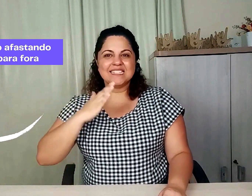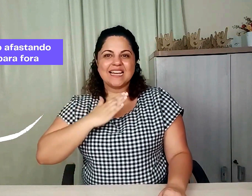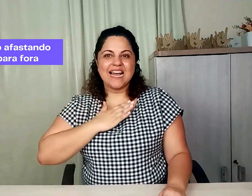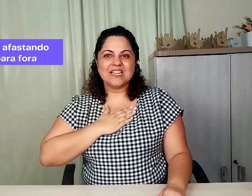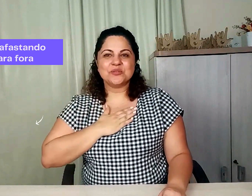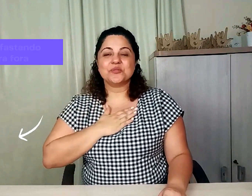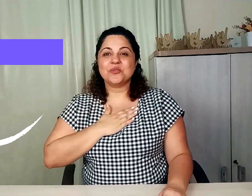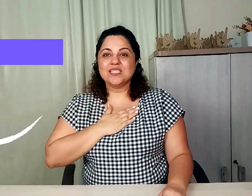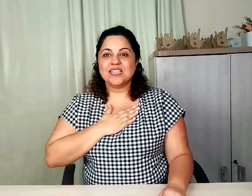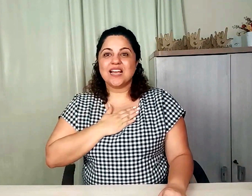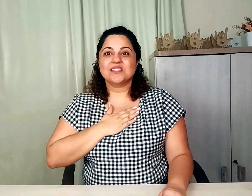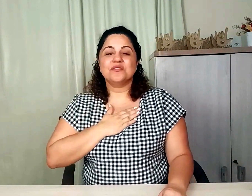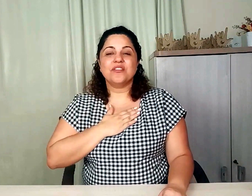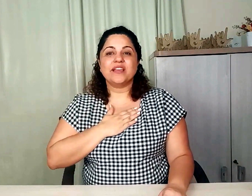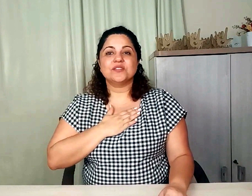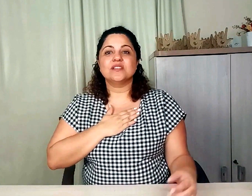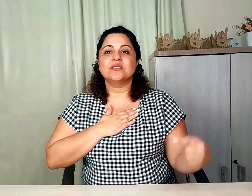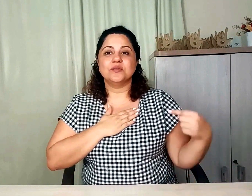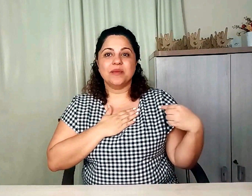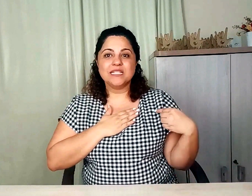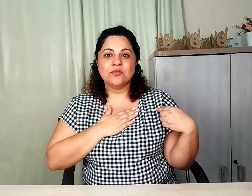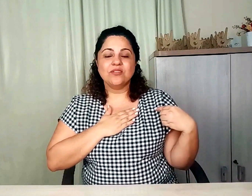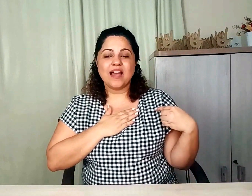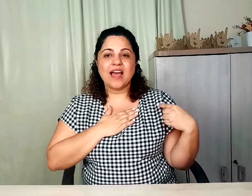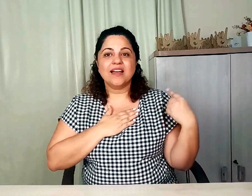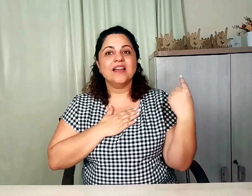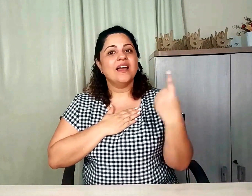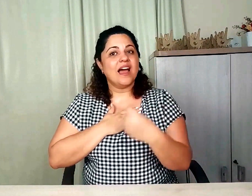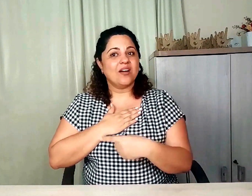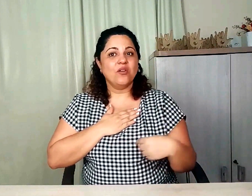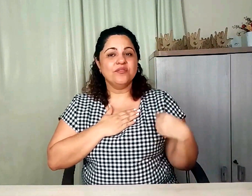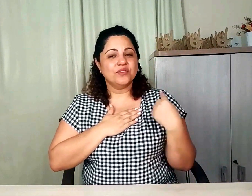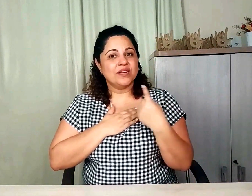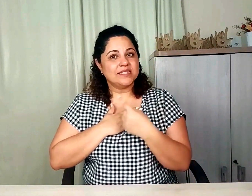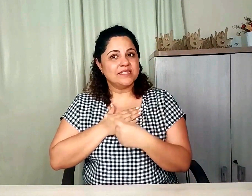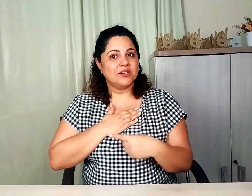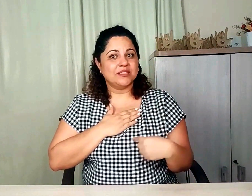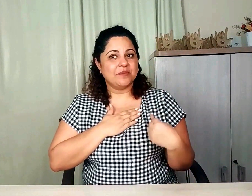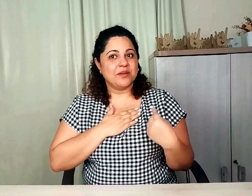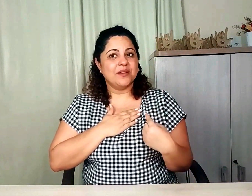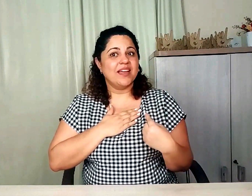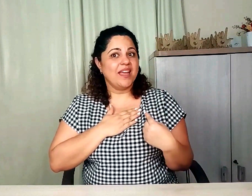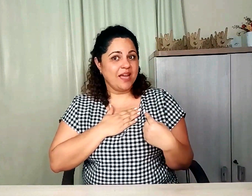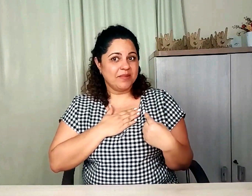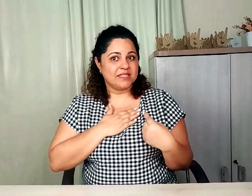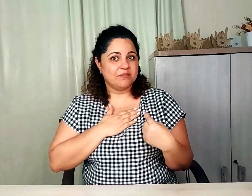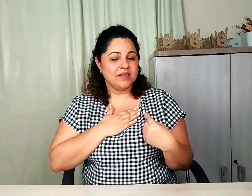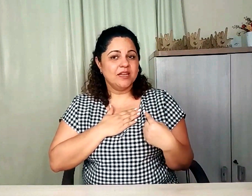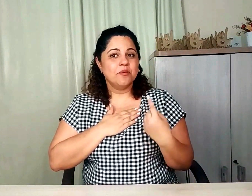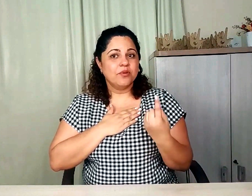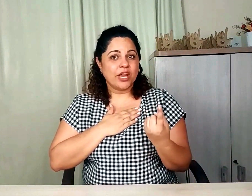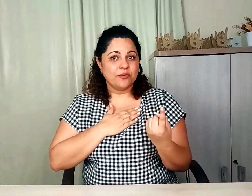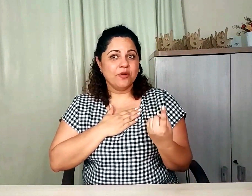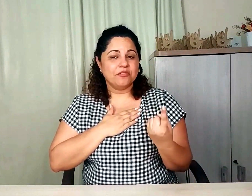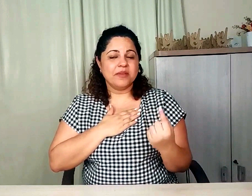Nesse caso, os dois sinais são feitos no mesmo lugar, a configuração da mão é a mesma, porém o movimento